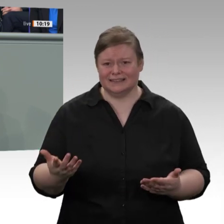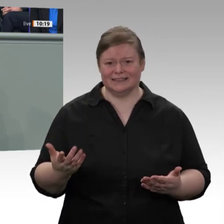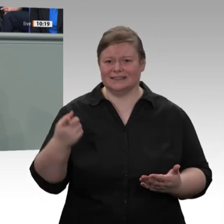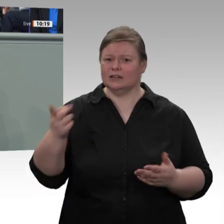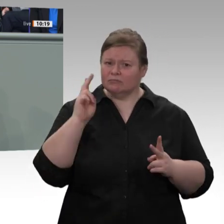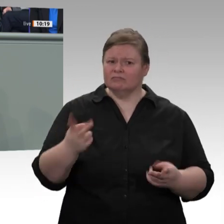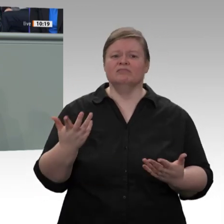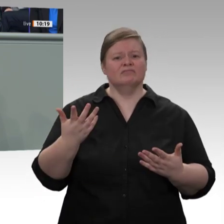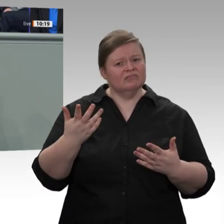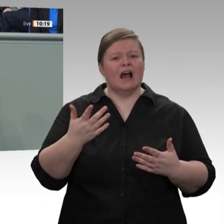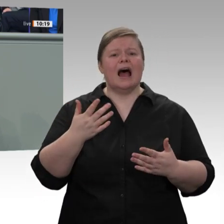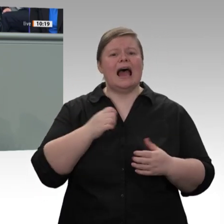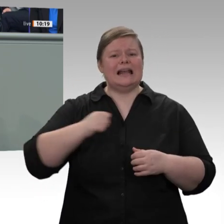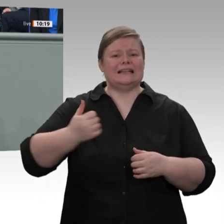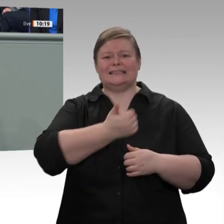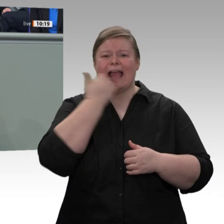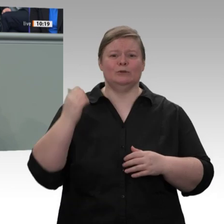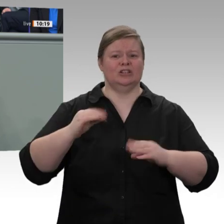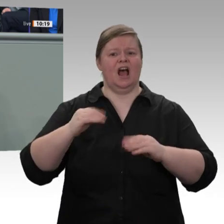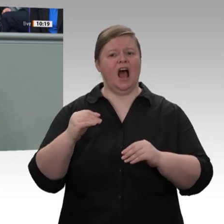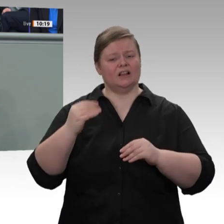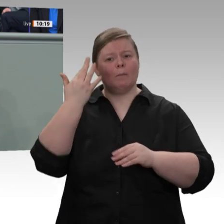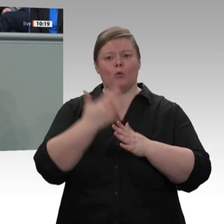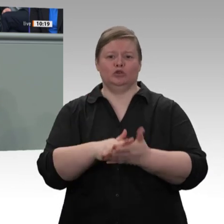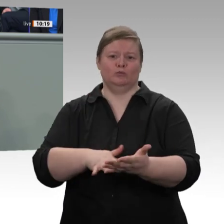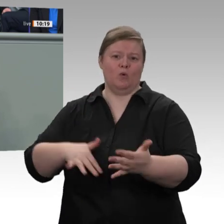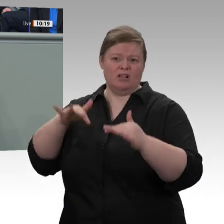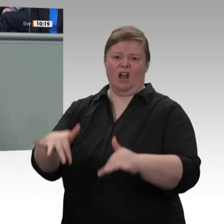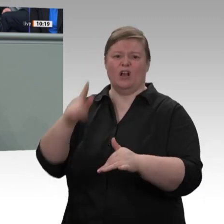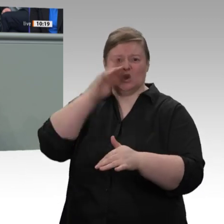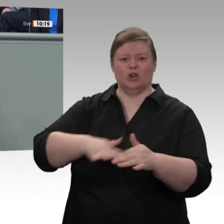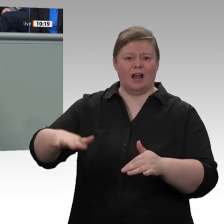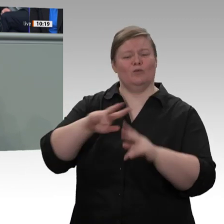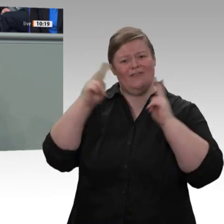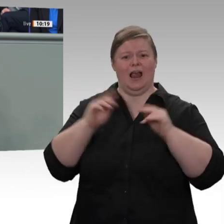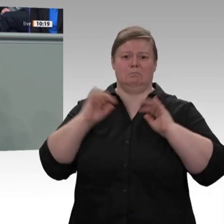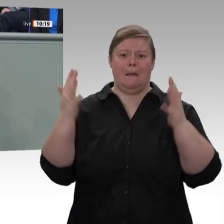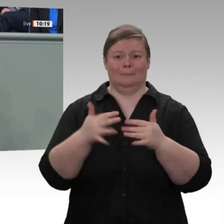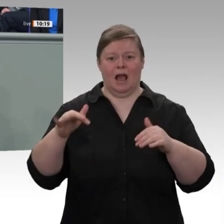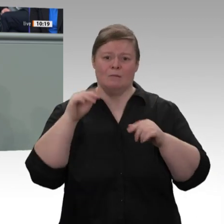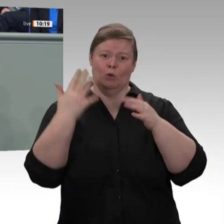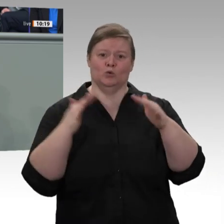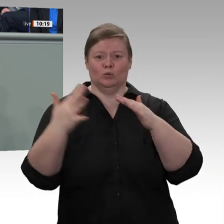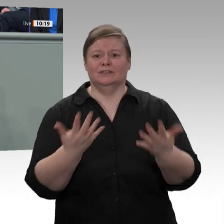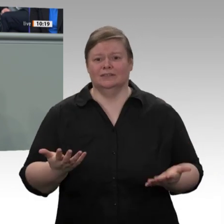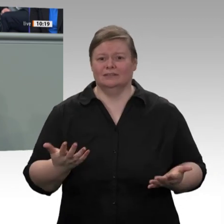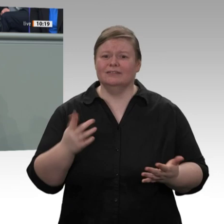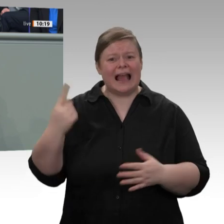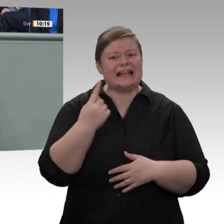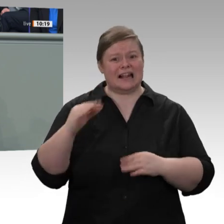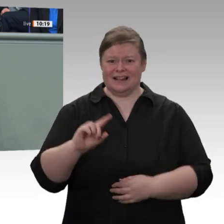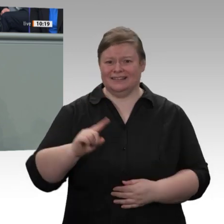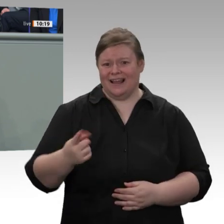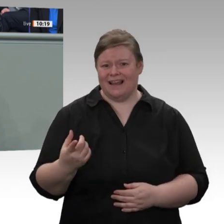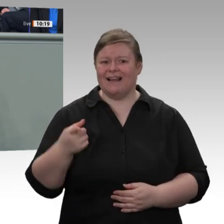neue rechtsextremistische Zellen ausgehoben worden sind, dass Verhaftungen stattfanden von Rechtsextremisten, die Gruppe Werner S., Teutonico